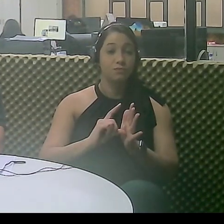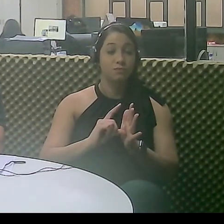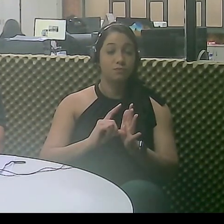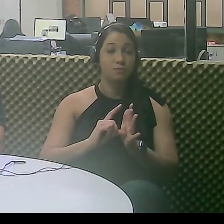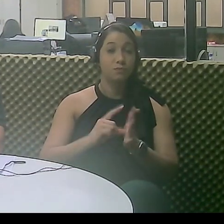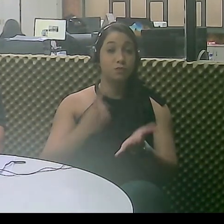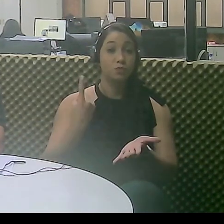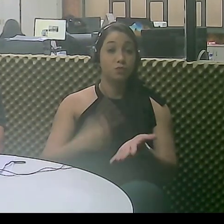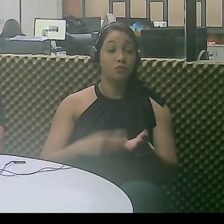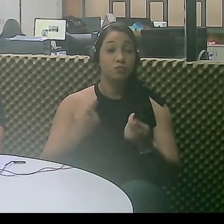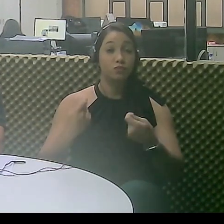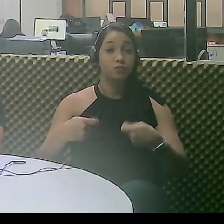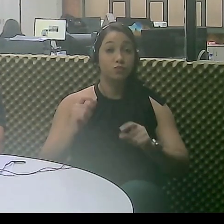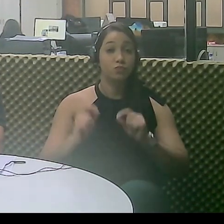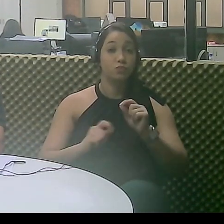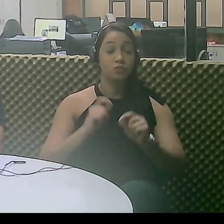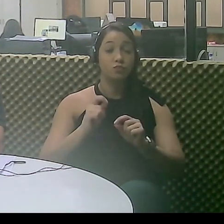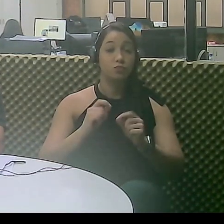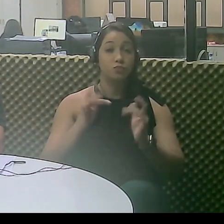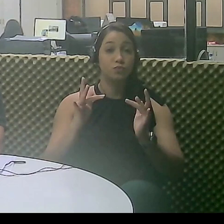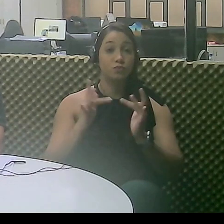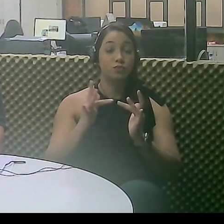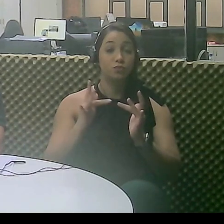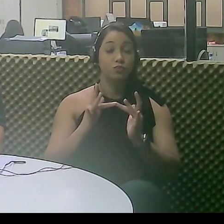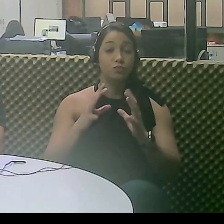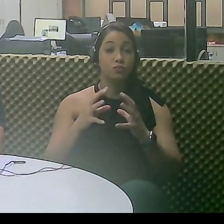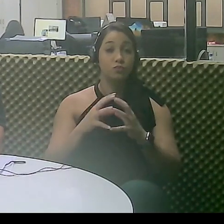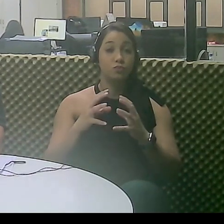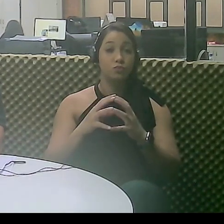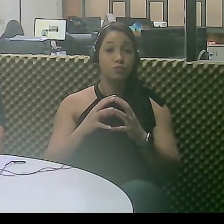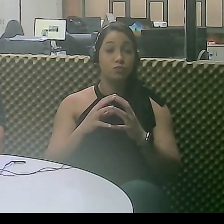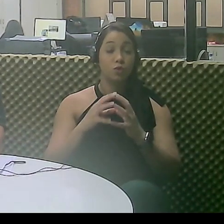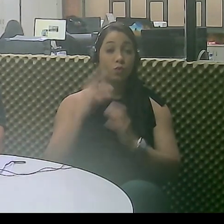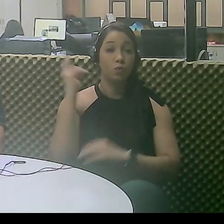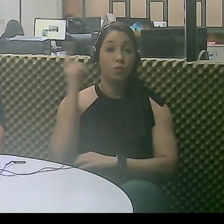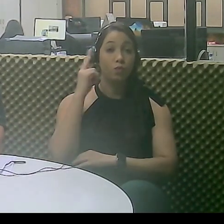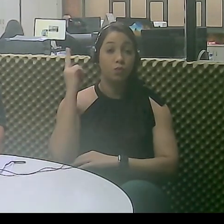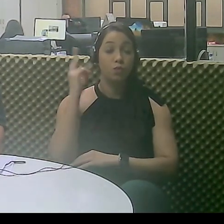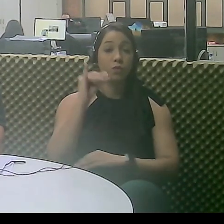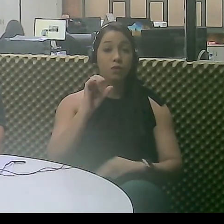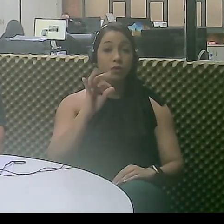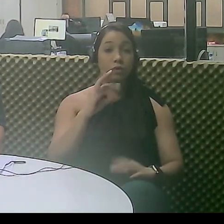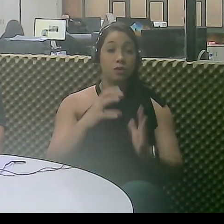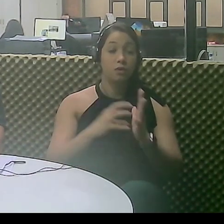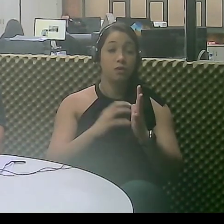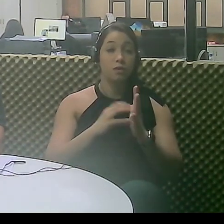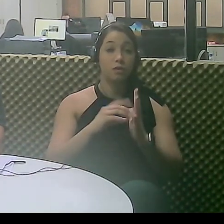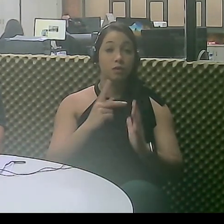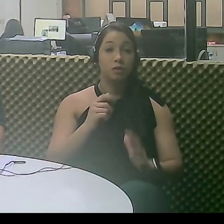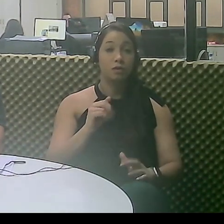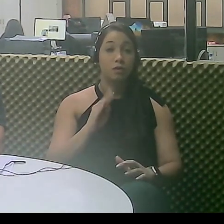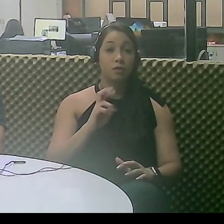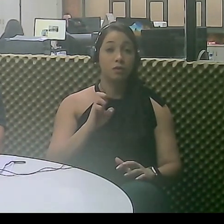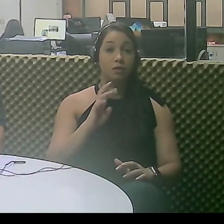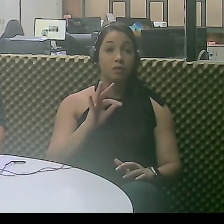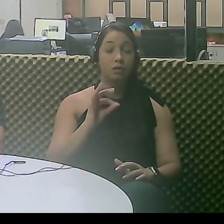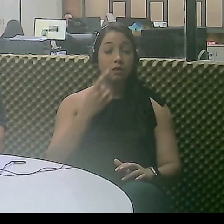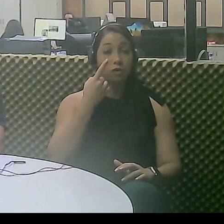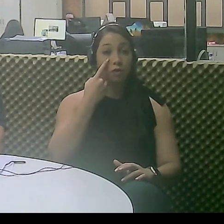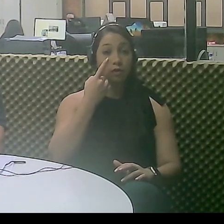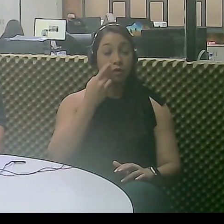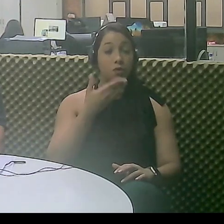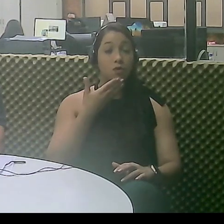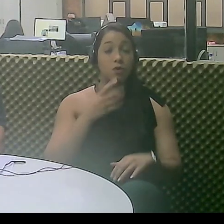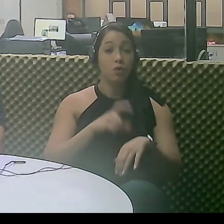Para agendar, é necessário entrar em contato com a equipe do Ambulatório IST-AIDS Herbert de Souza e verificar